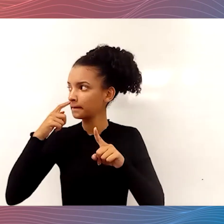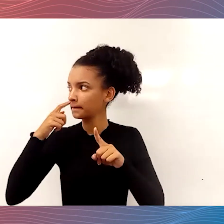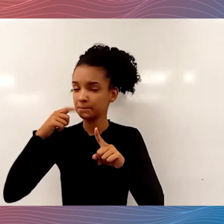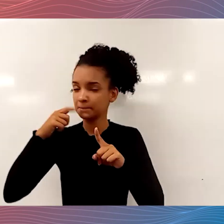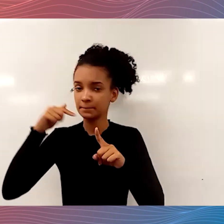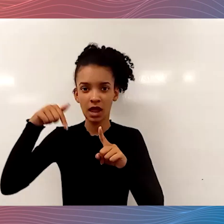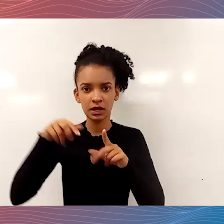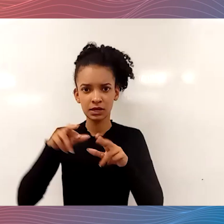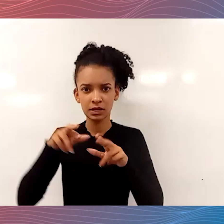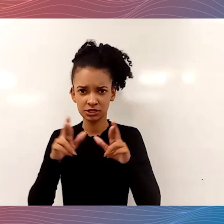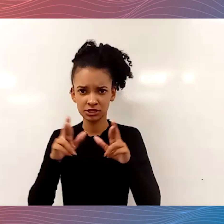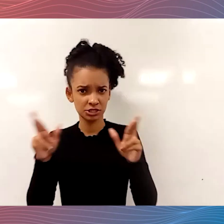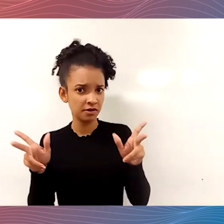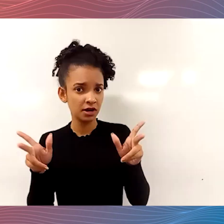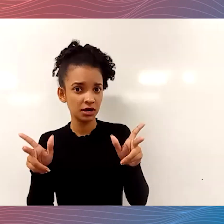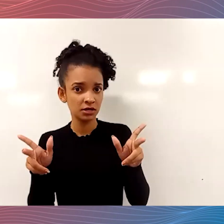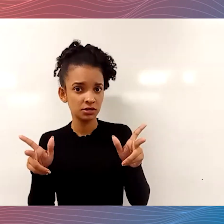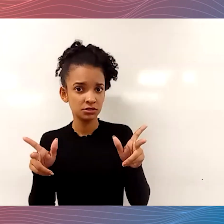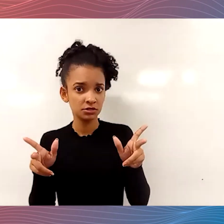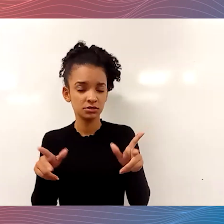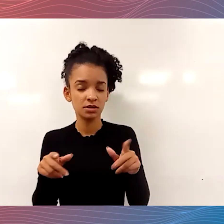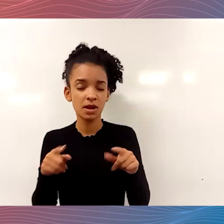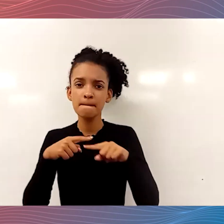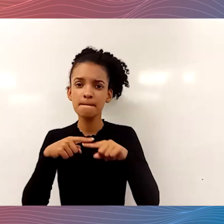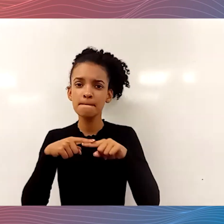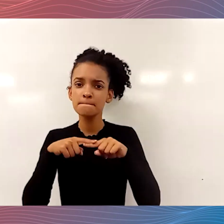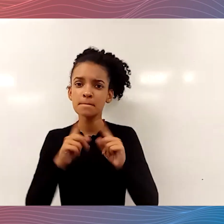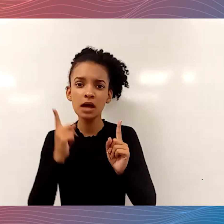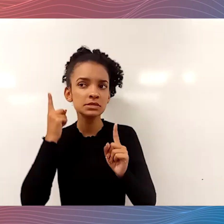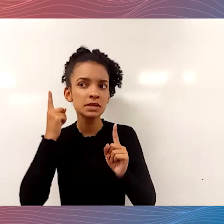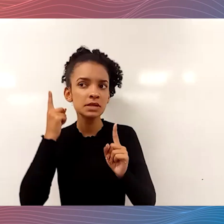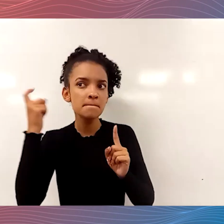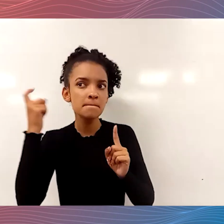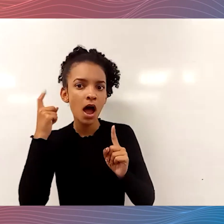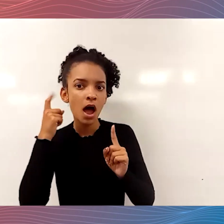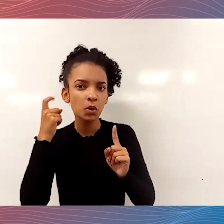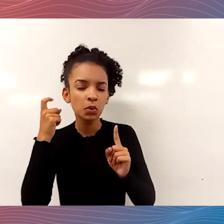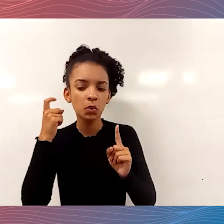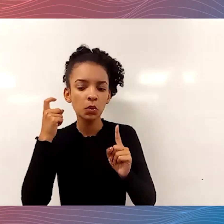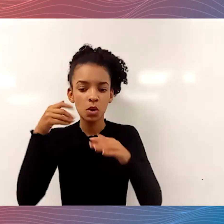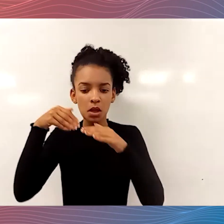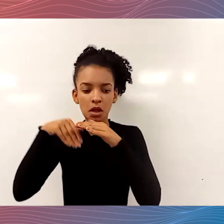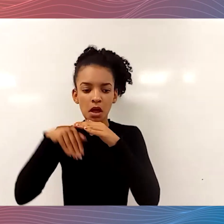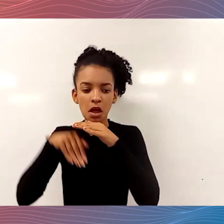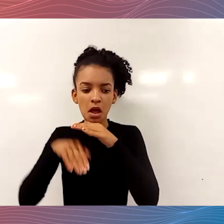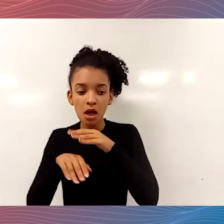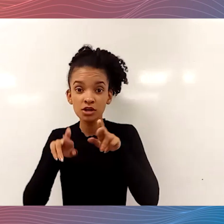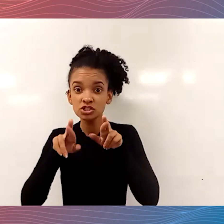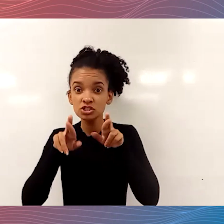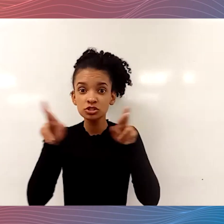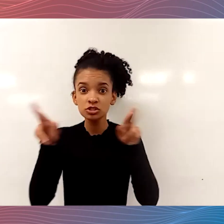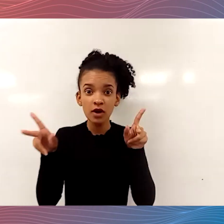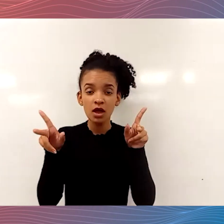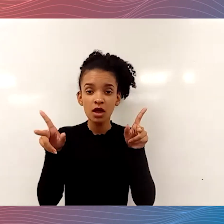eu. Mas quando você entra aqui, você só escuta o blu blu blu blu da água, né?